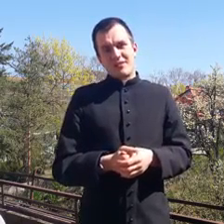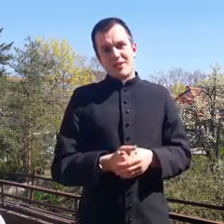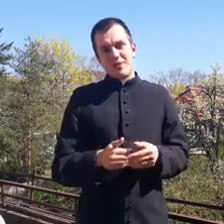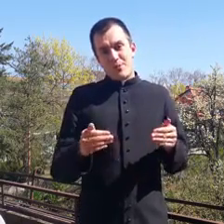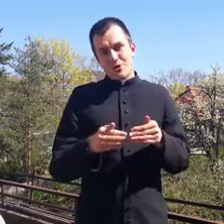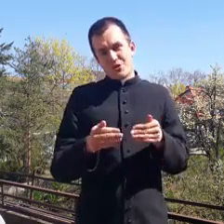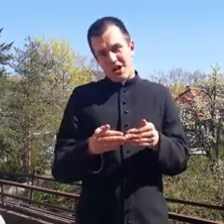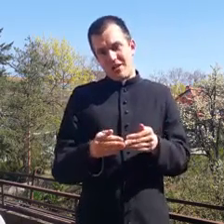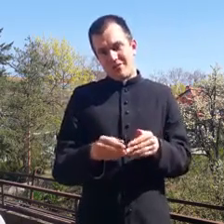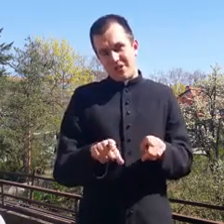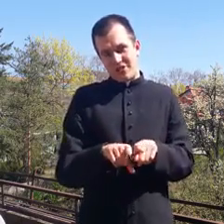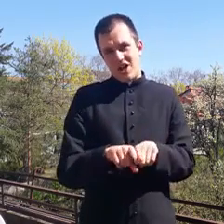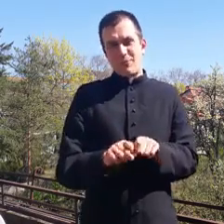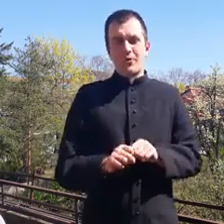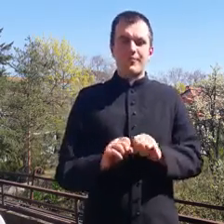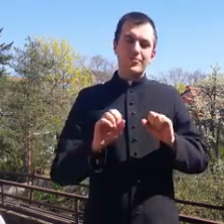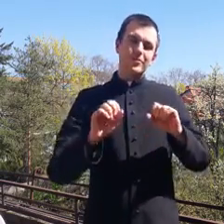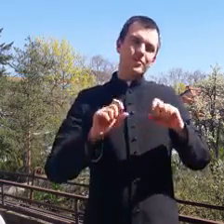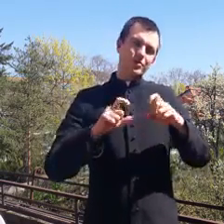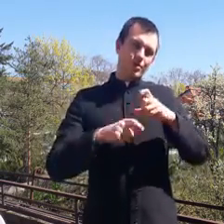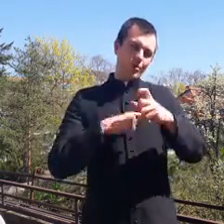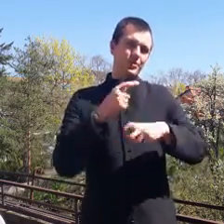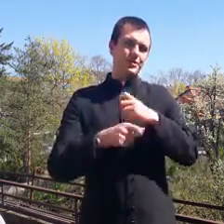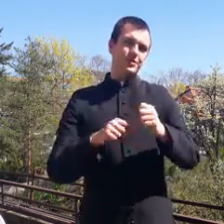można tak samo robić